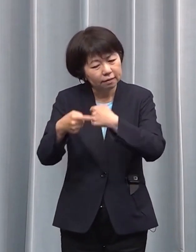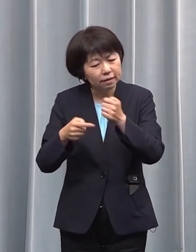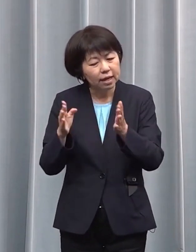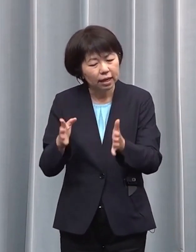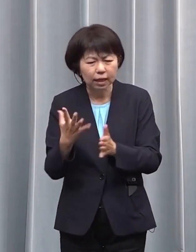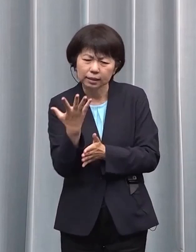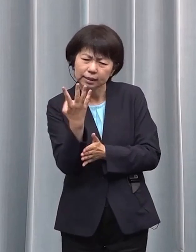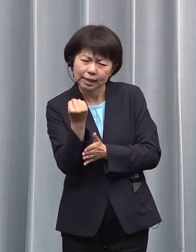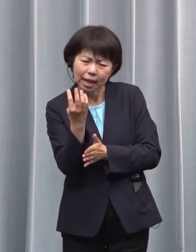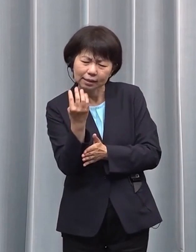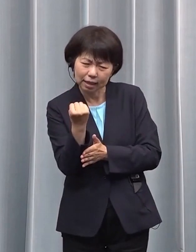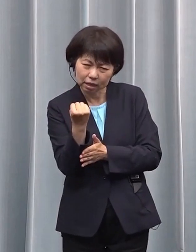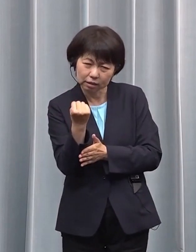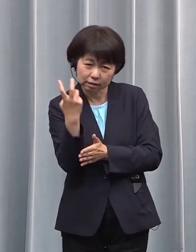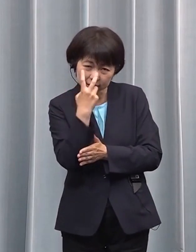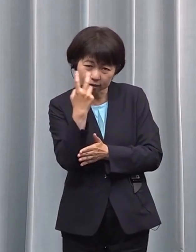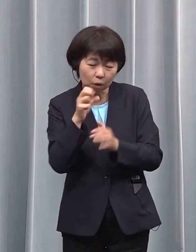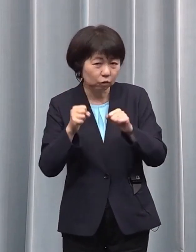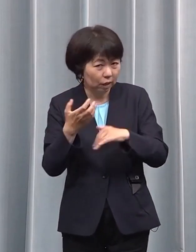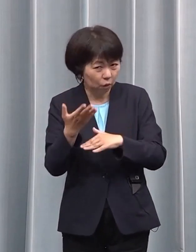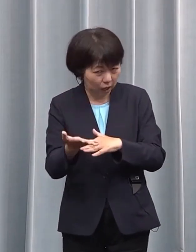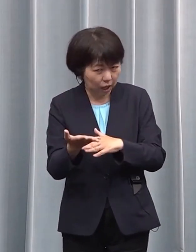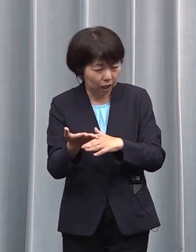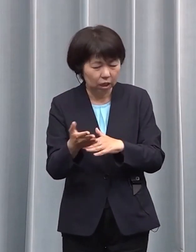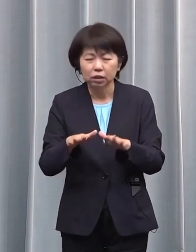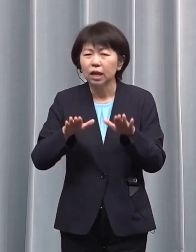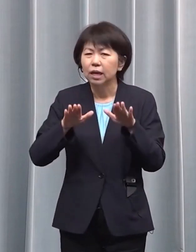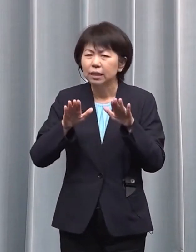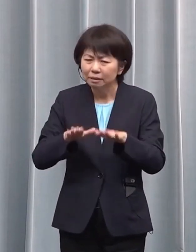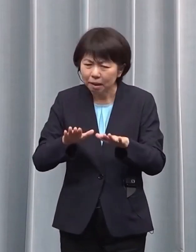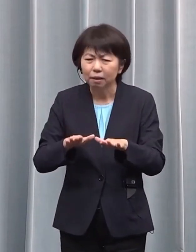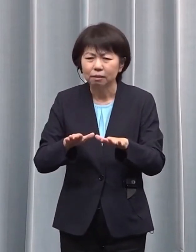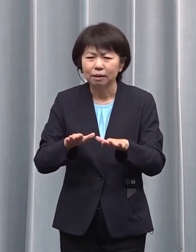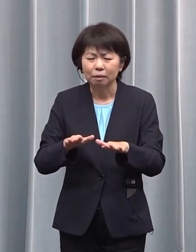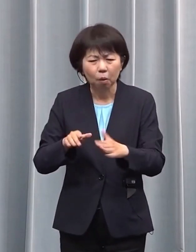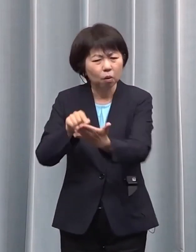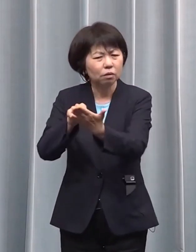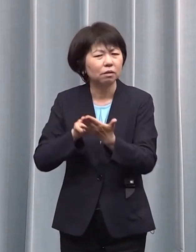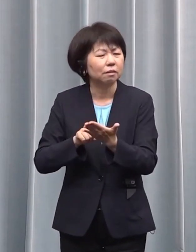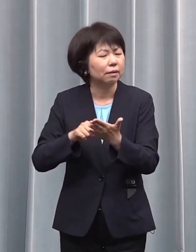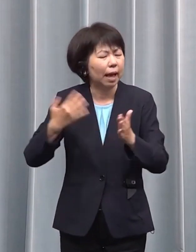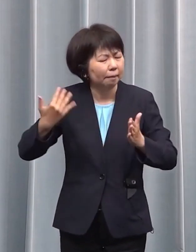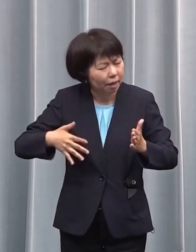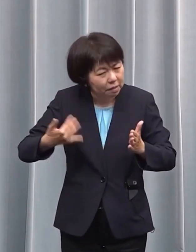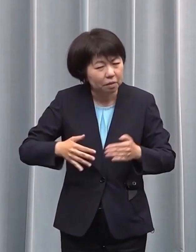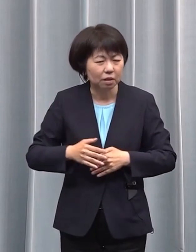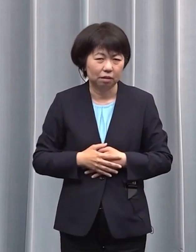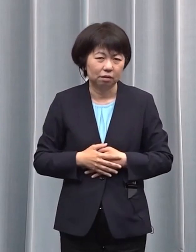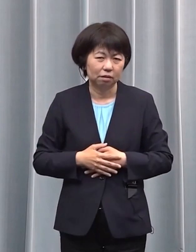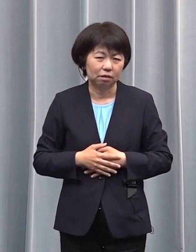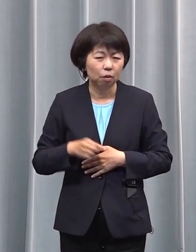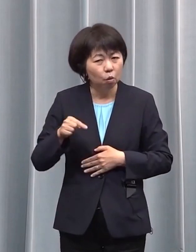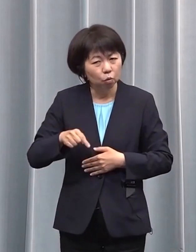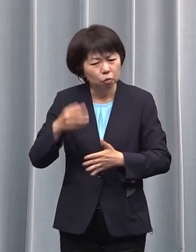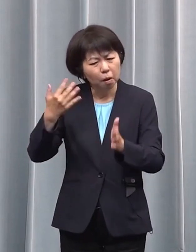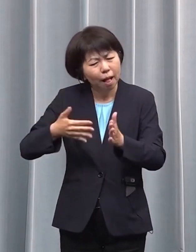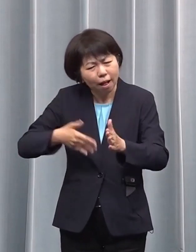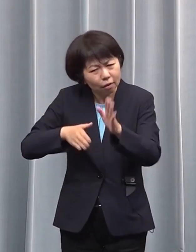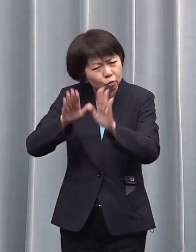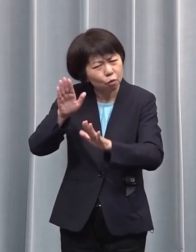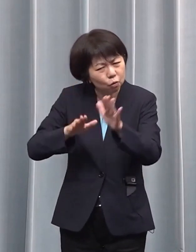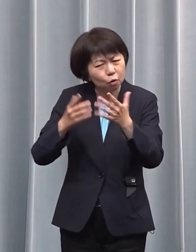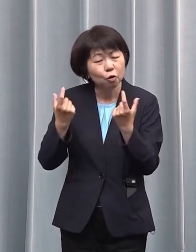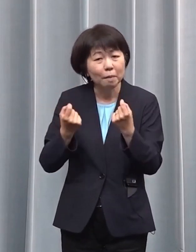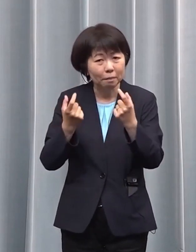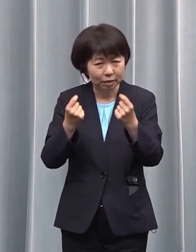の数値を未だに出してきてないんですね。で、そういった状況では本当に適切な審査がされ